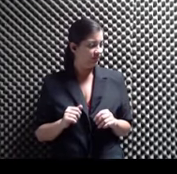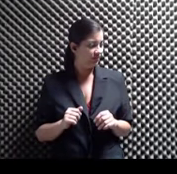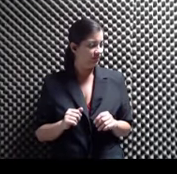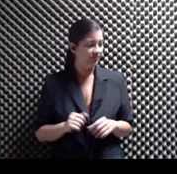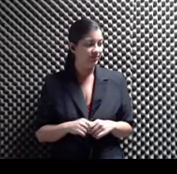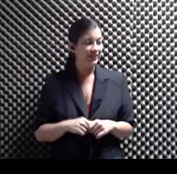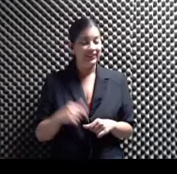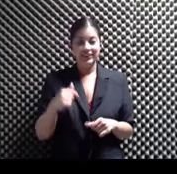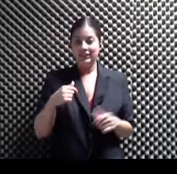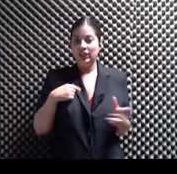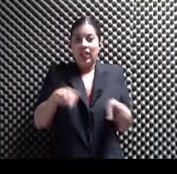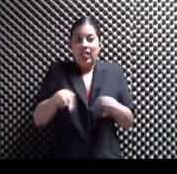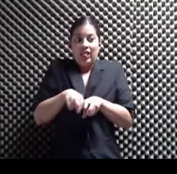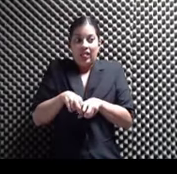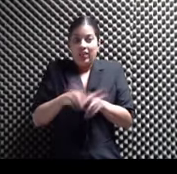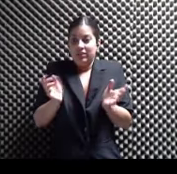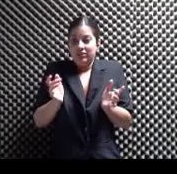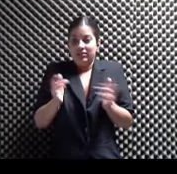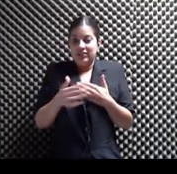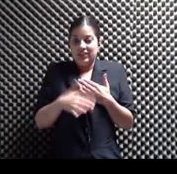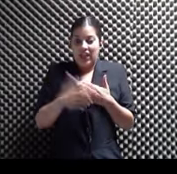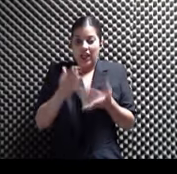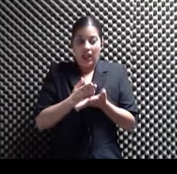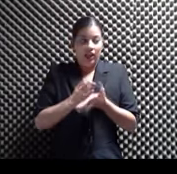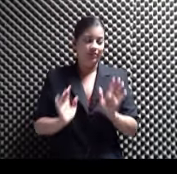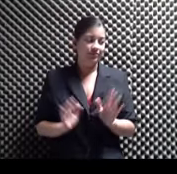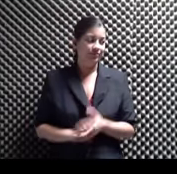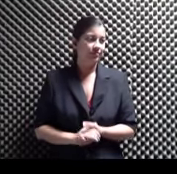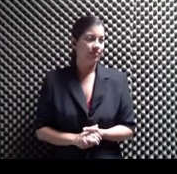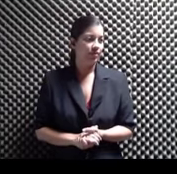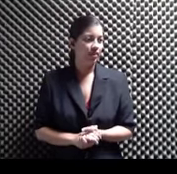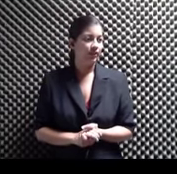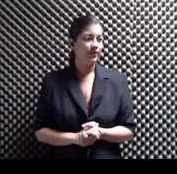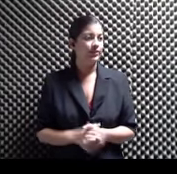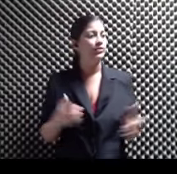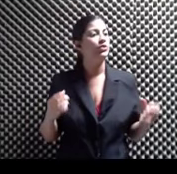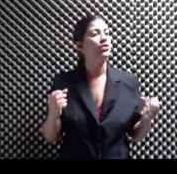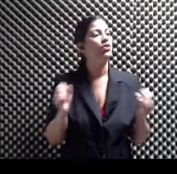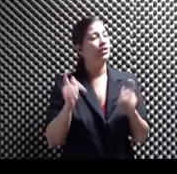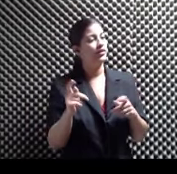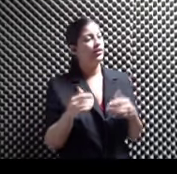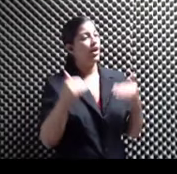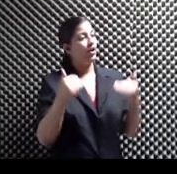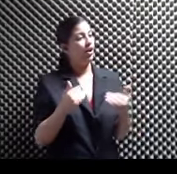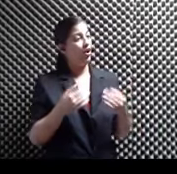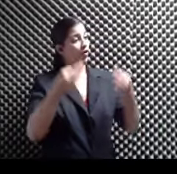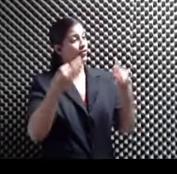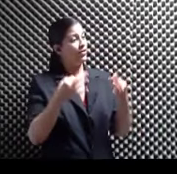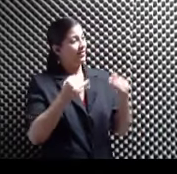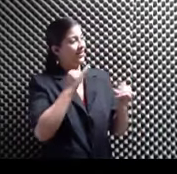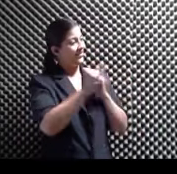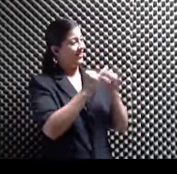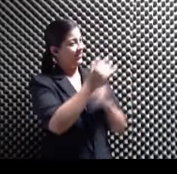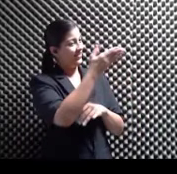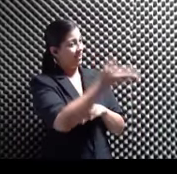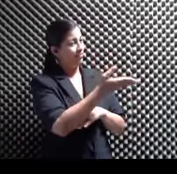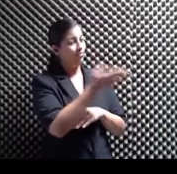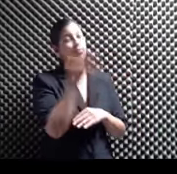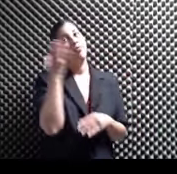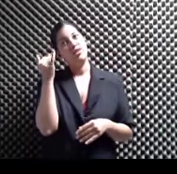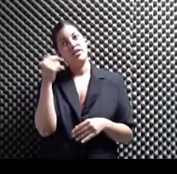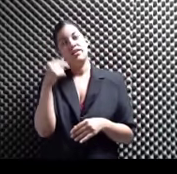sin circulación aquí. ¿Cómo que? Ahora me echo para el lado de acá. Bueno, ¿y qué? Entonces, oficialmente te entrevistamos.